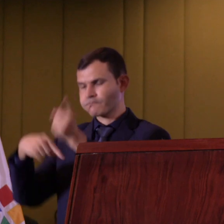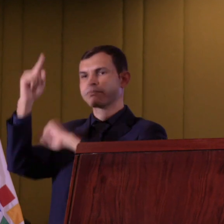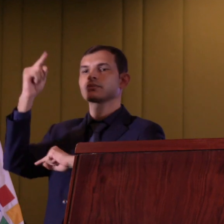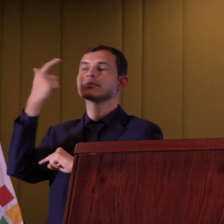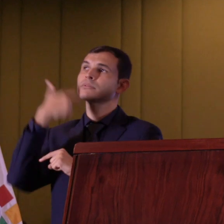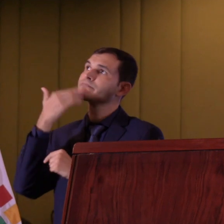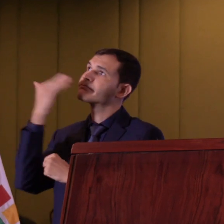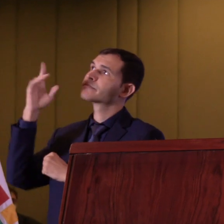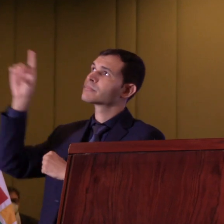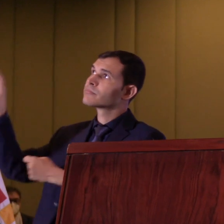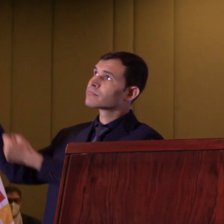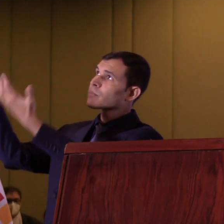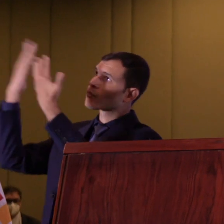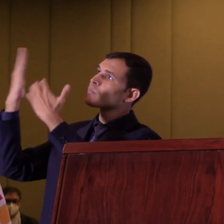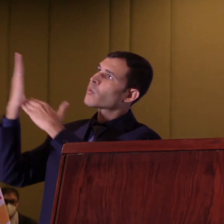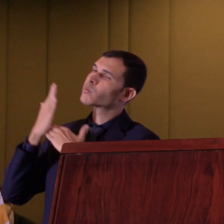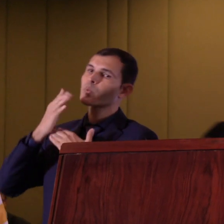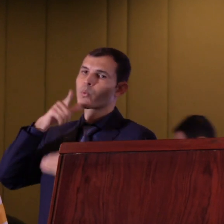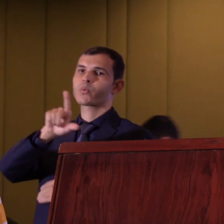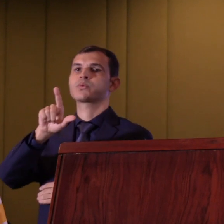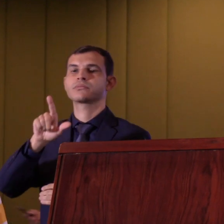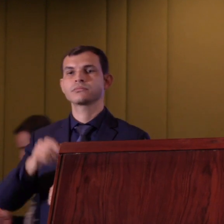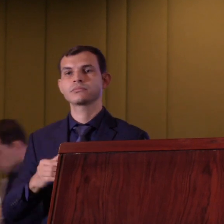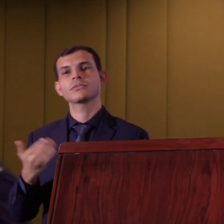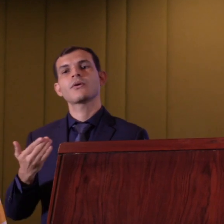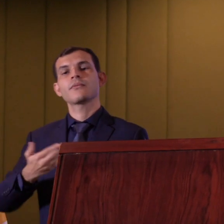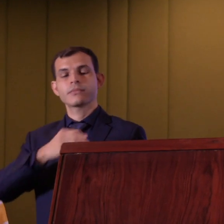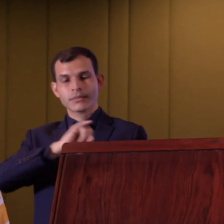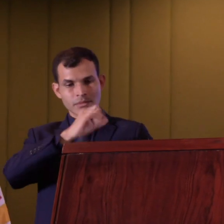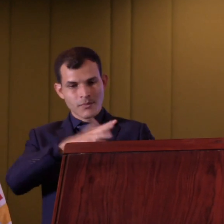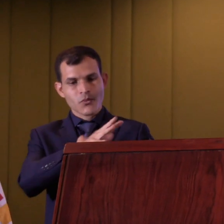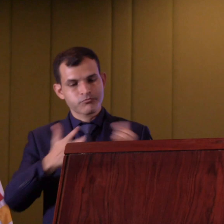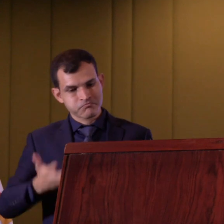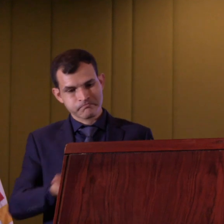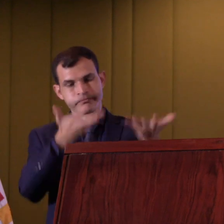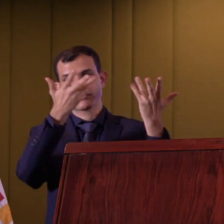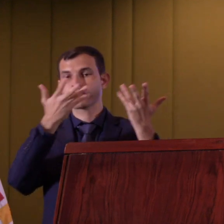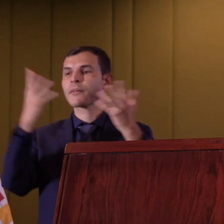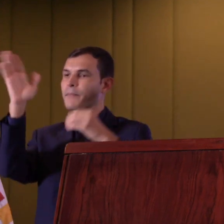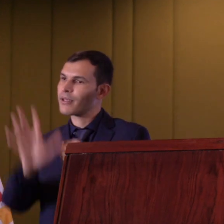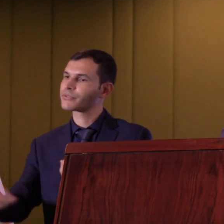essa missão. Viva Itaipu, viva o Brasil! Muito obrigado a todos.